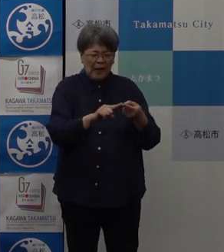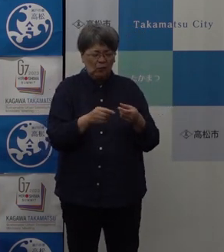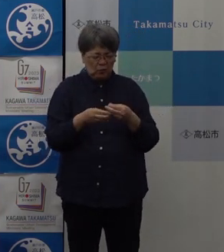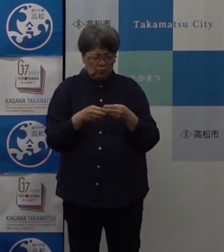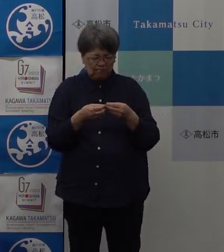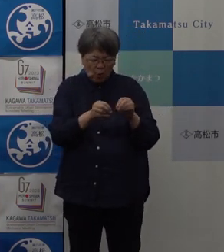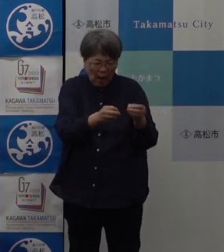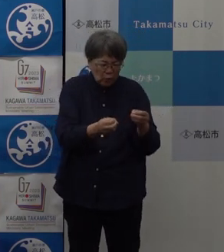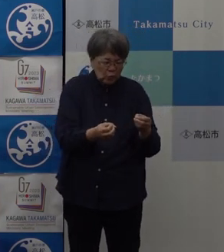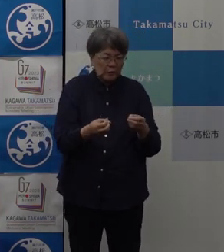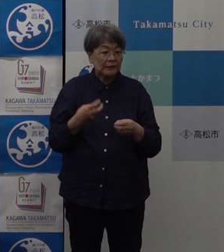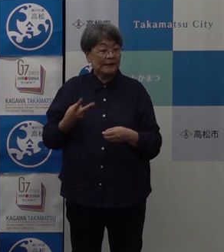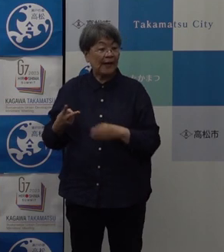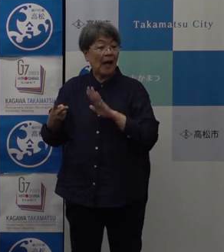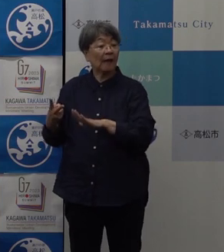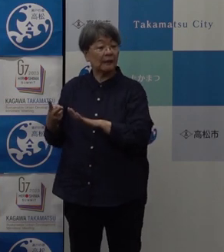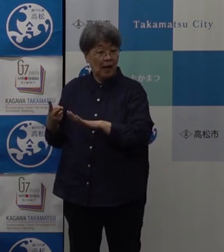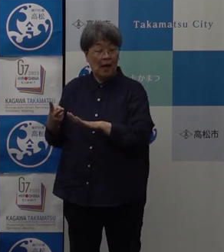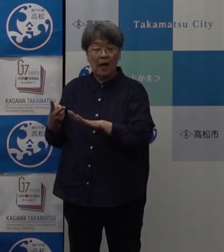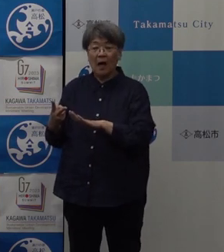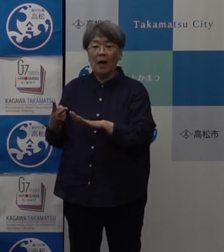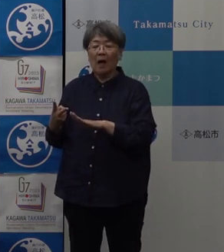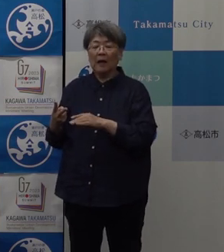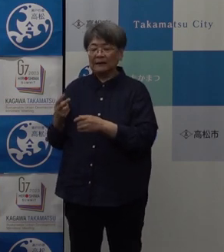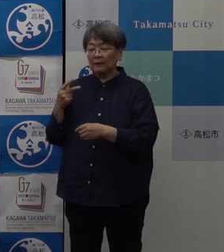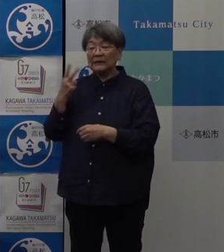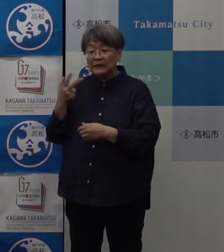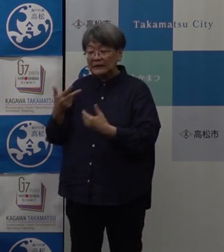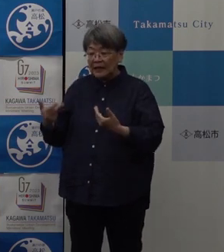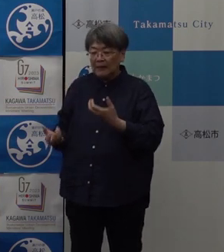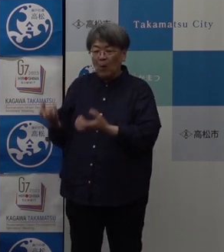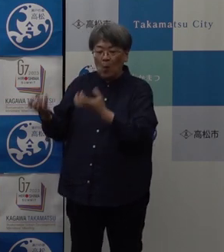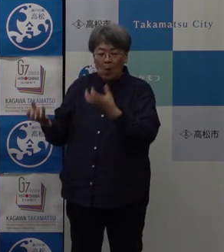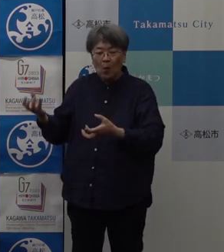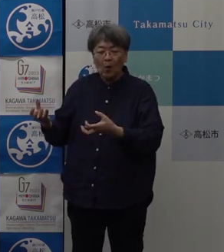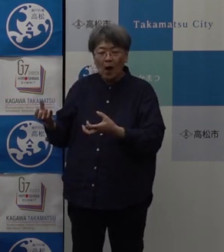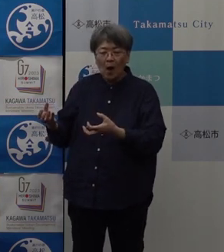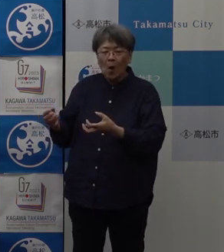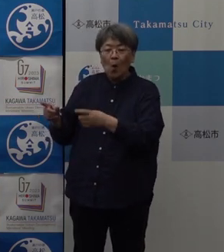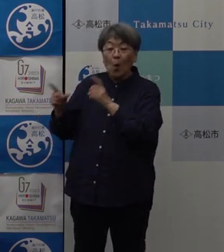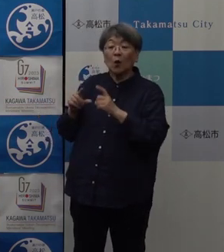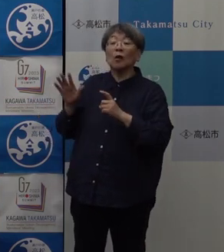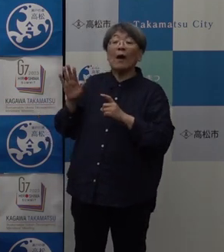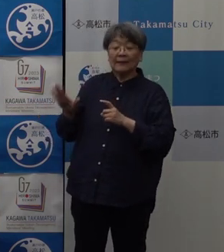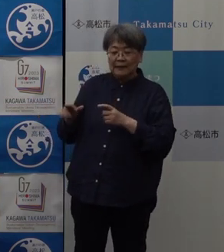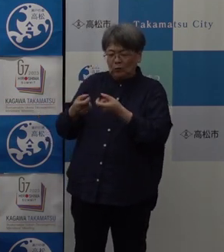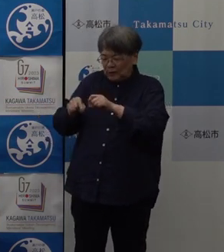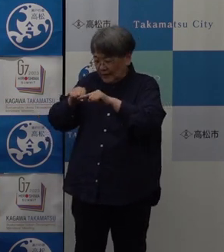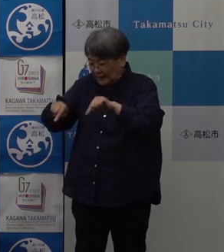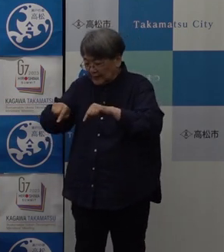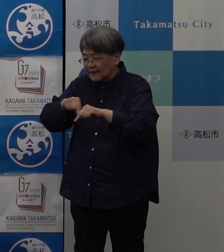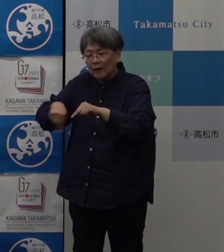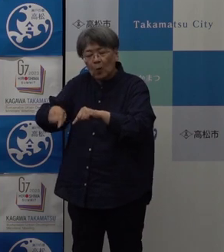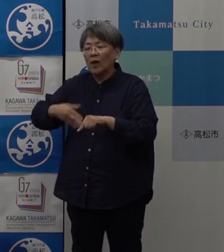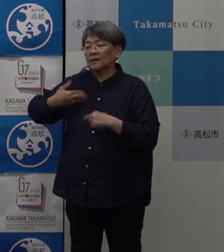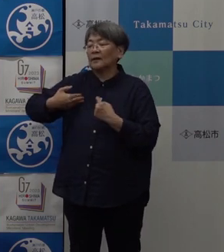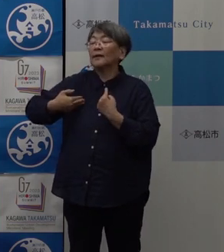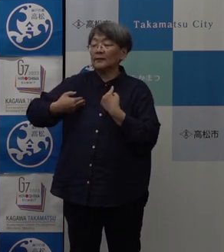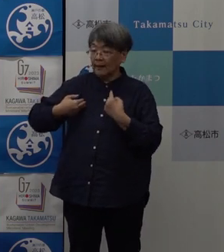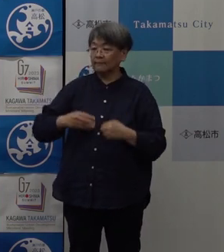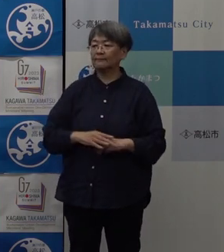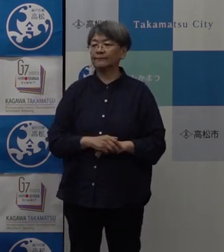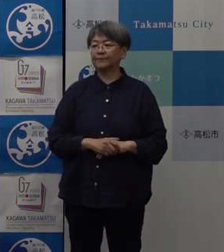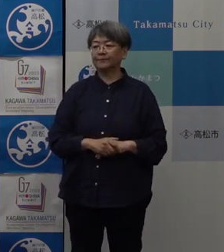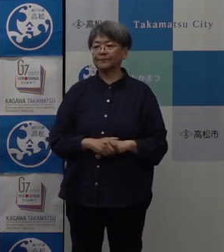ルが2件ありましたというのは発生しておりませんが、そういうのがありましたという報告は上がったということでございます。